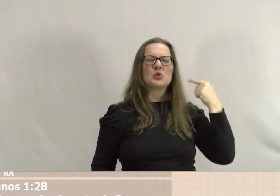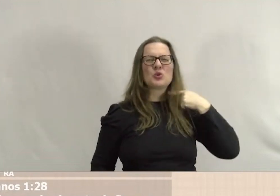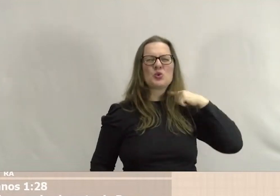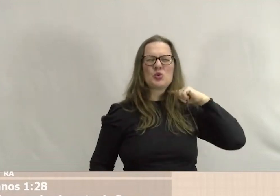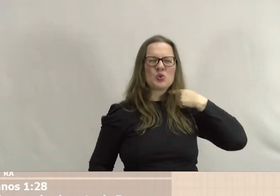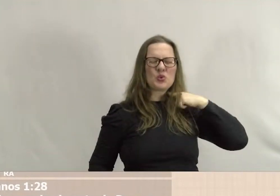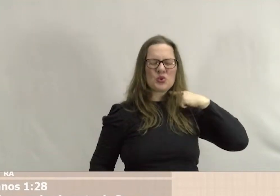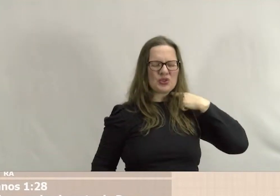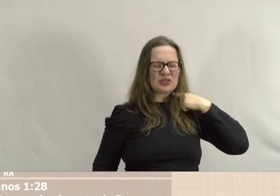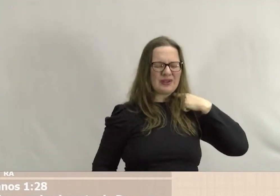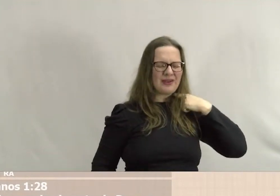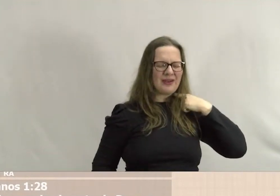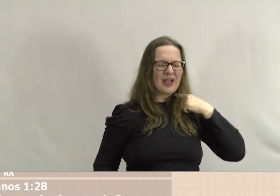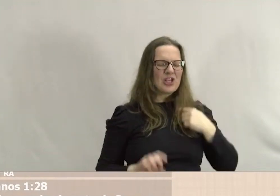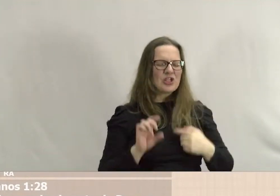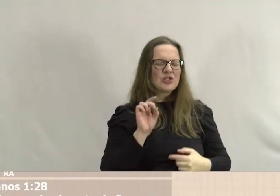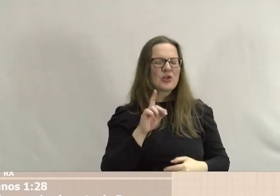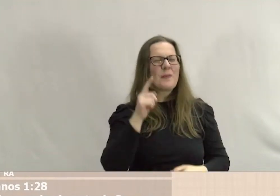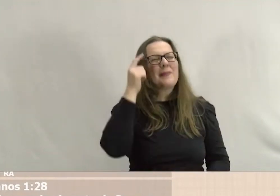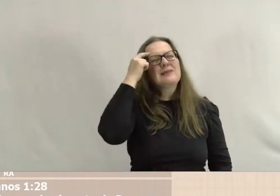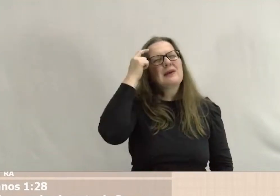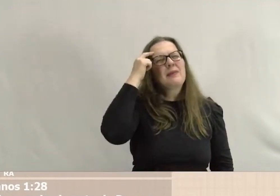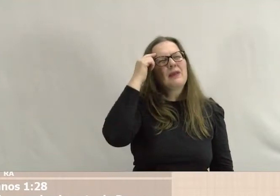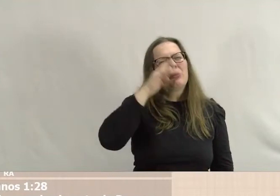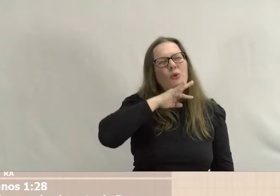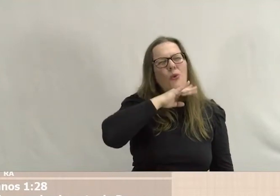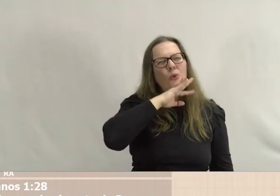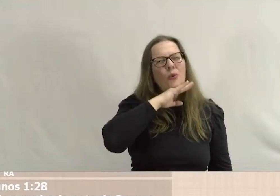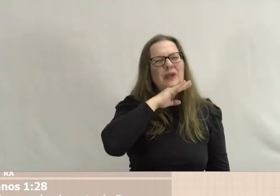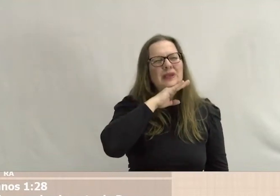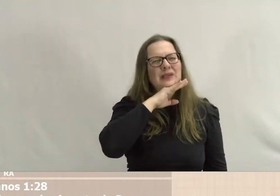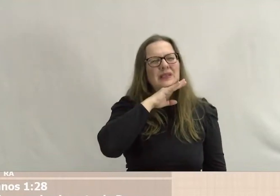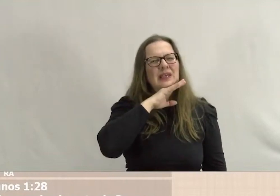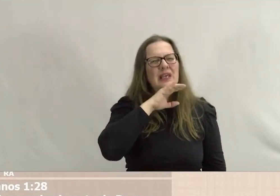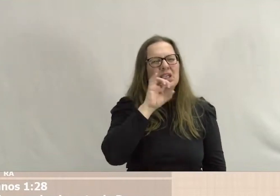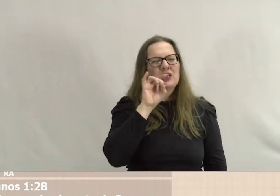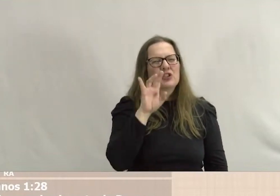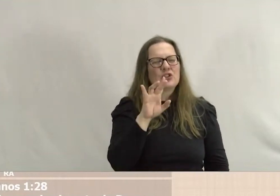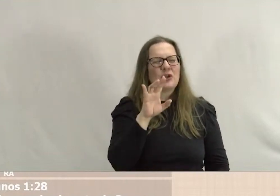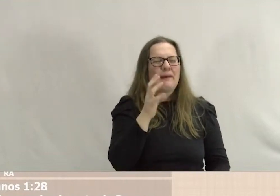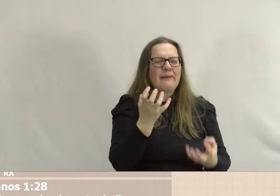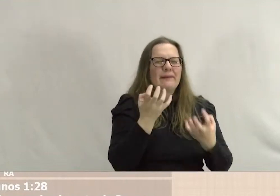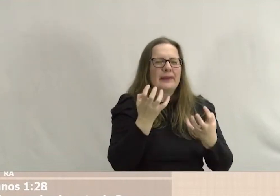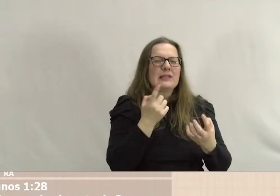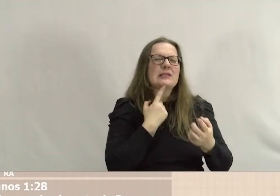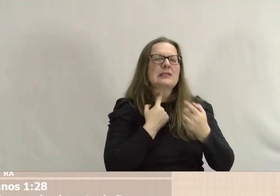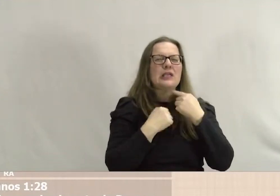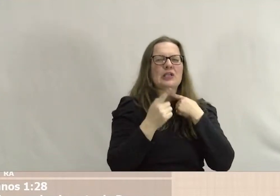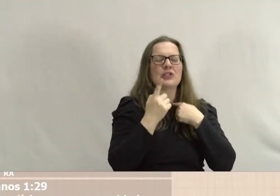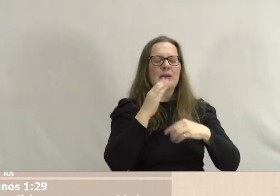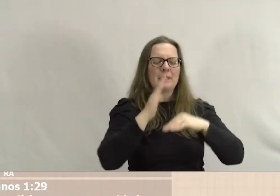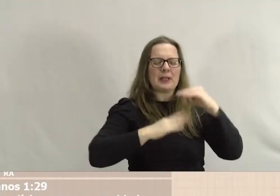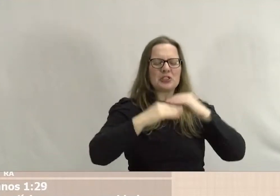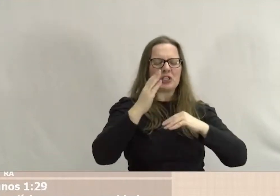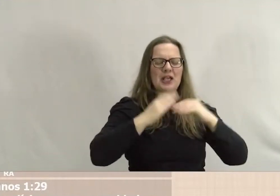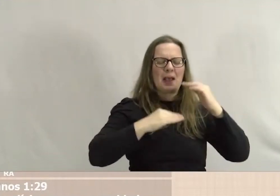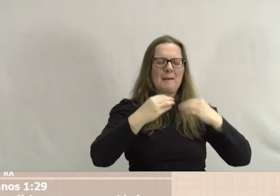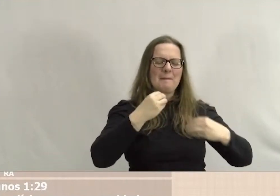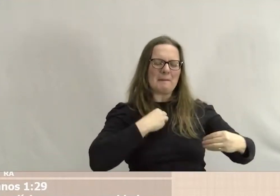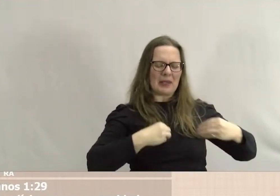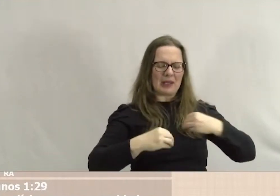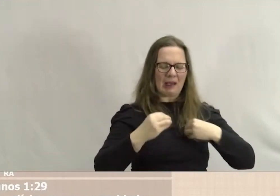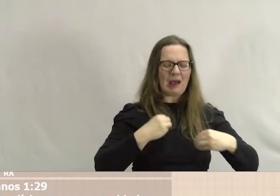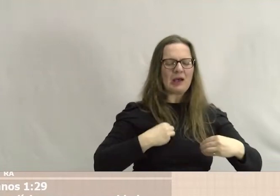coisas inconvenientes. Veja no versículo 29 o que o inimigo pôs em